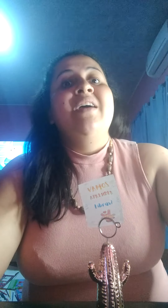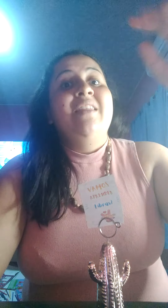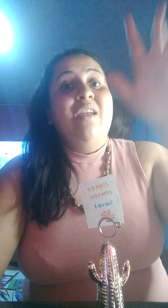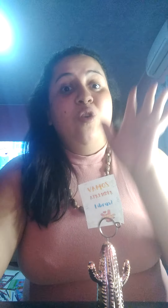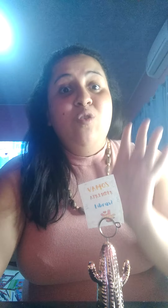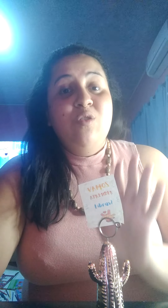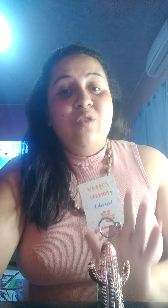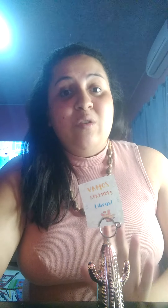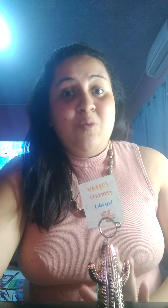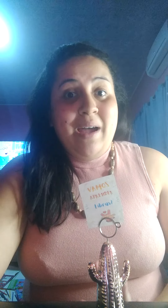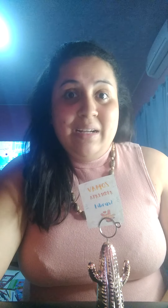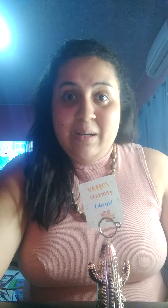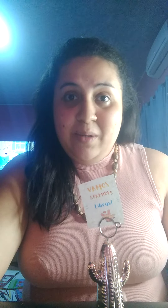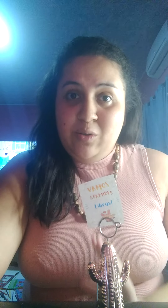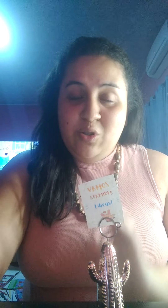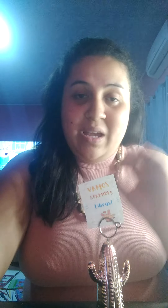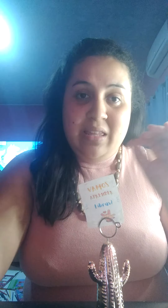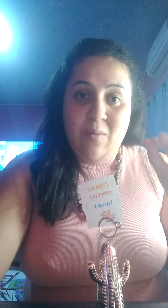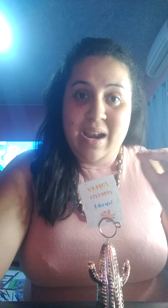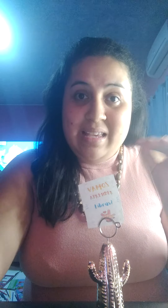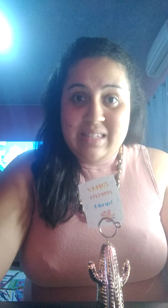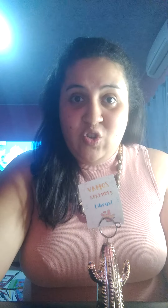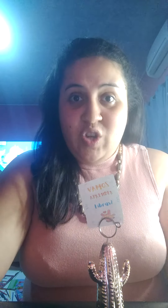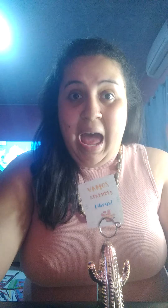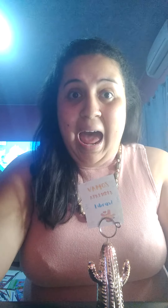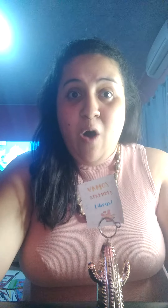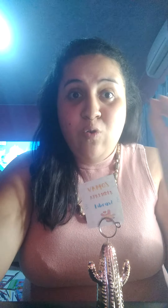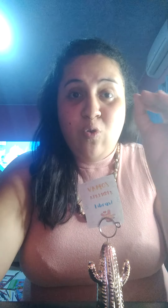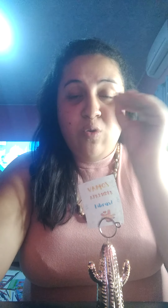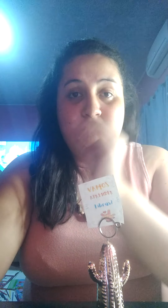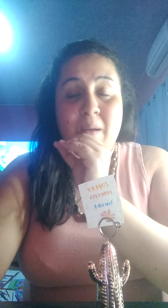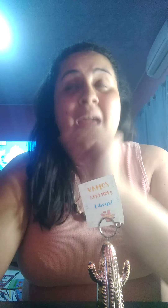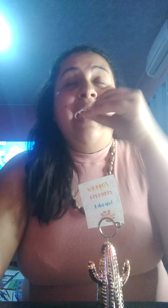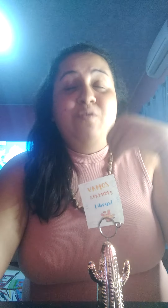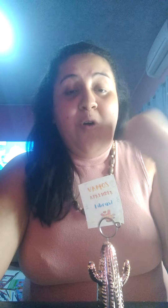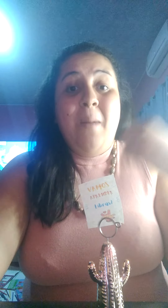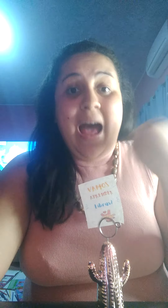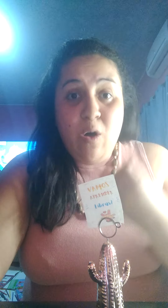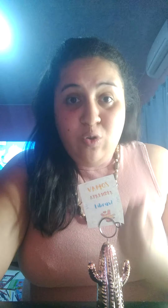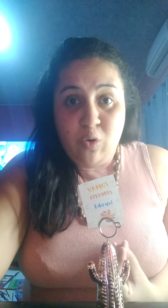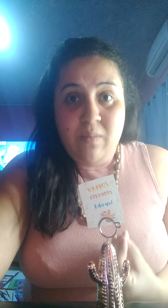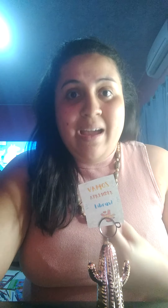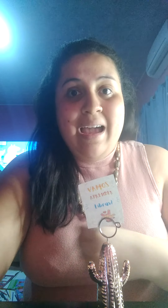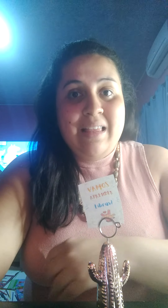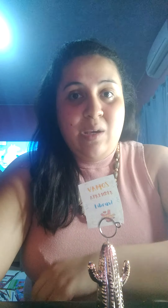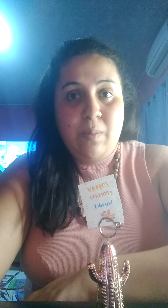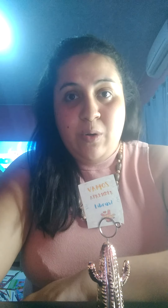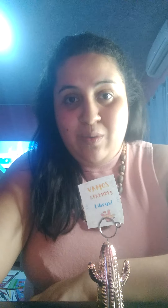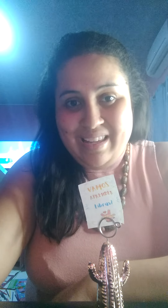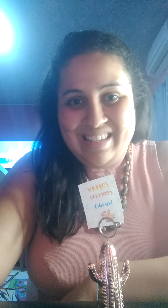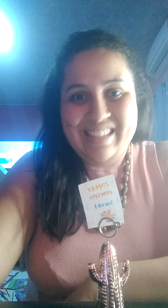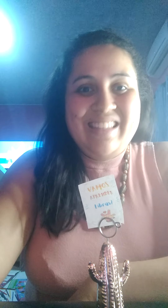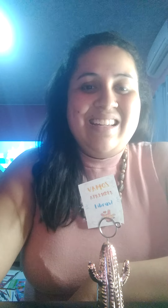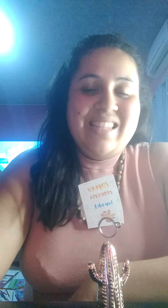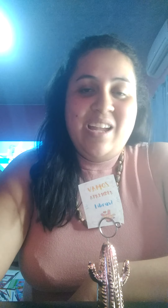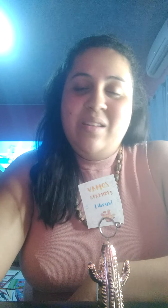tem todos os seus parâmetros, então ela existe de forma autônoma a língua portuguesa, tá certo? Então